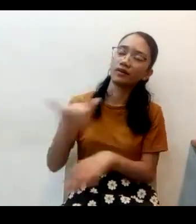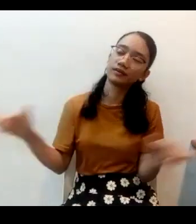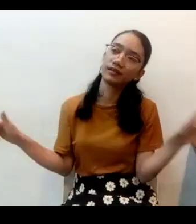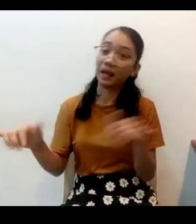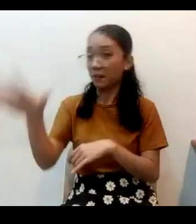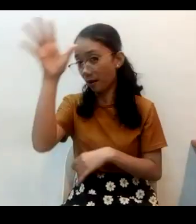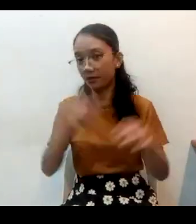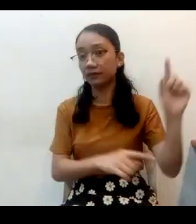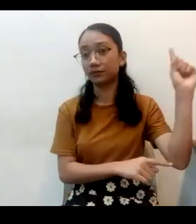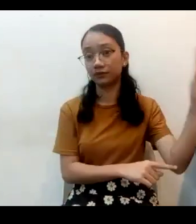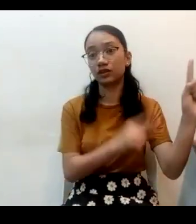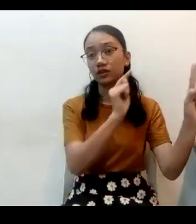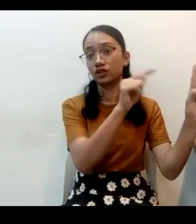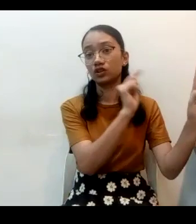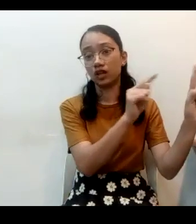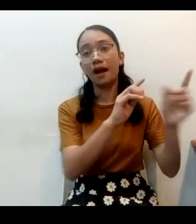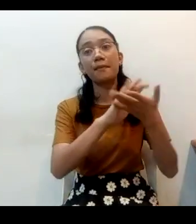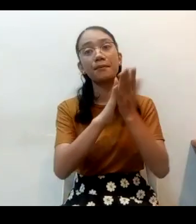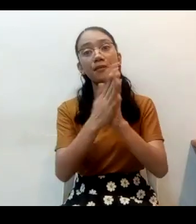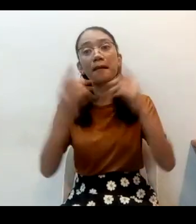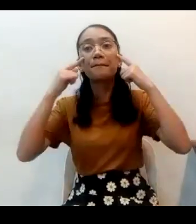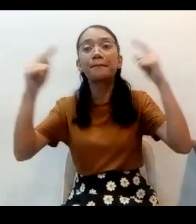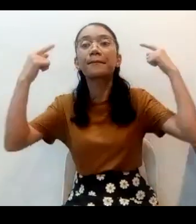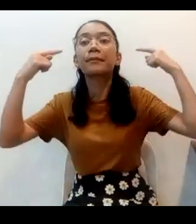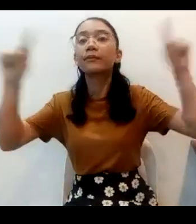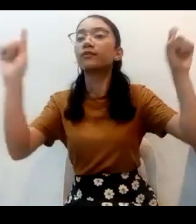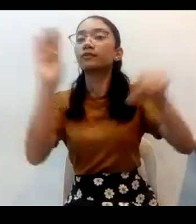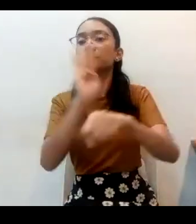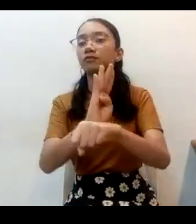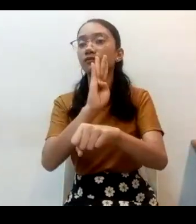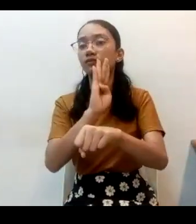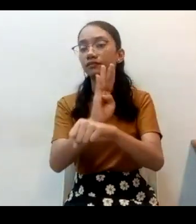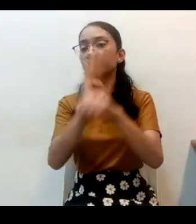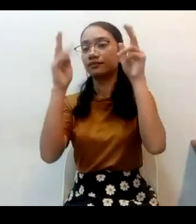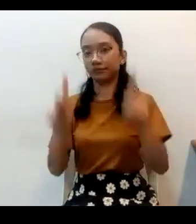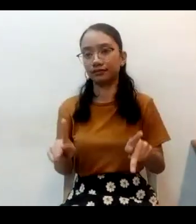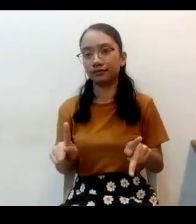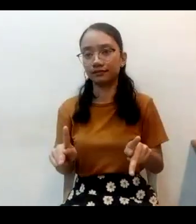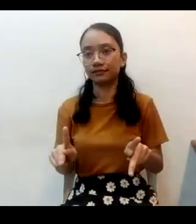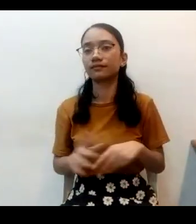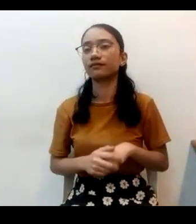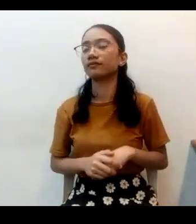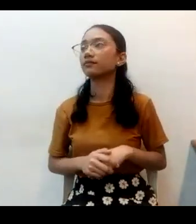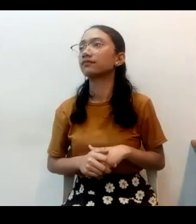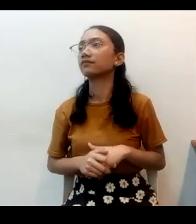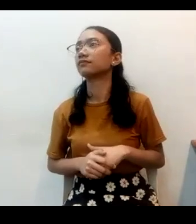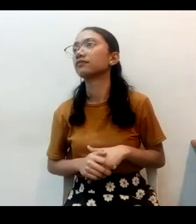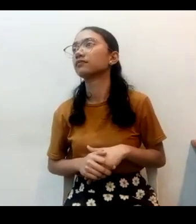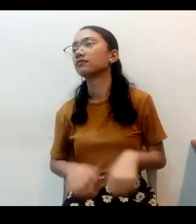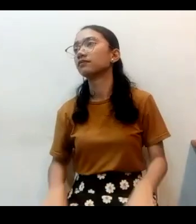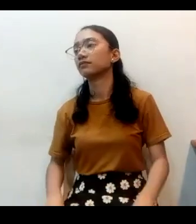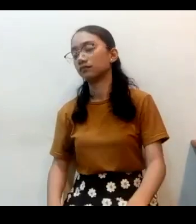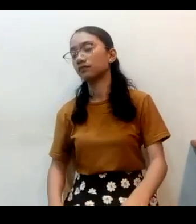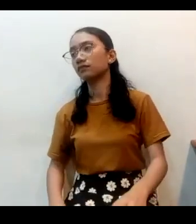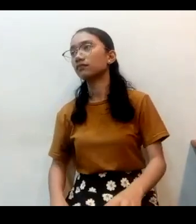The other son became a successful businessman. At yung isa naman pong anak ay naging matagumpay na negosyante. So they